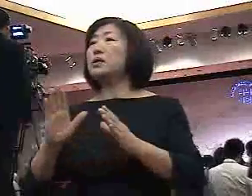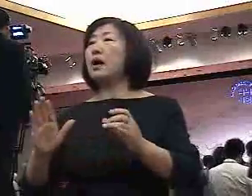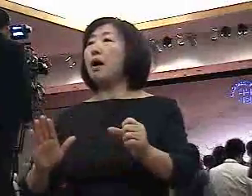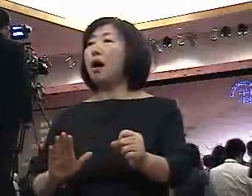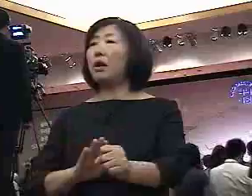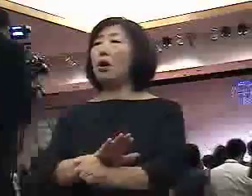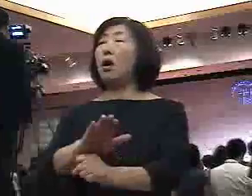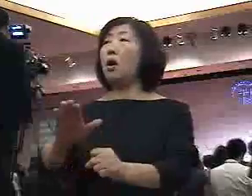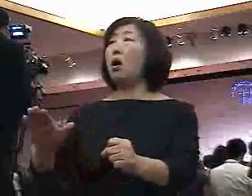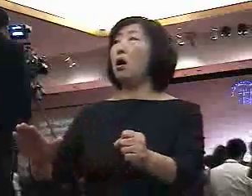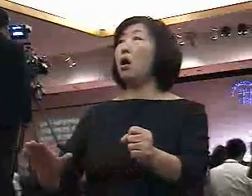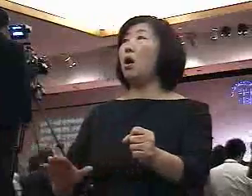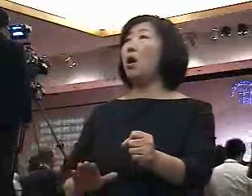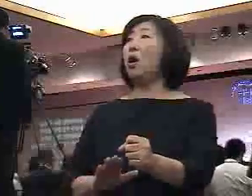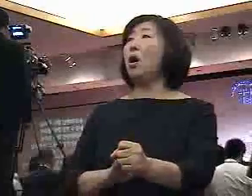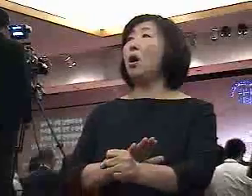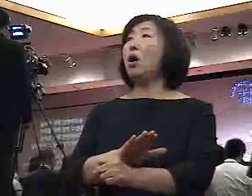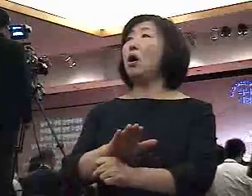놀라운